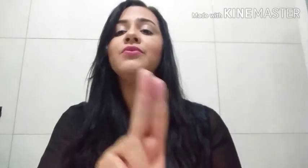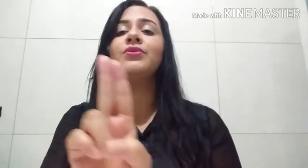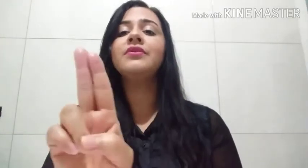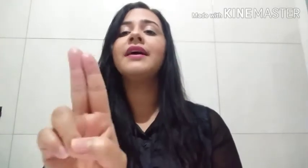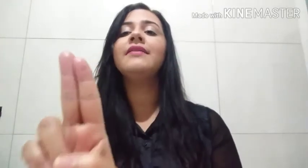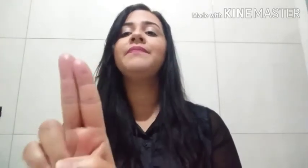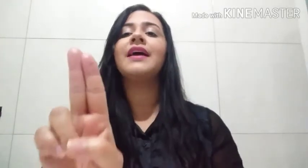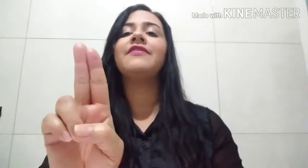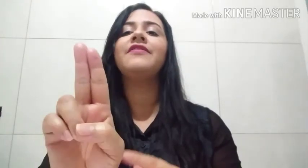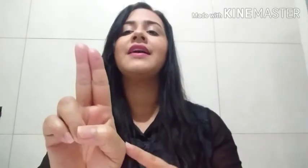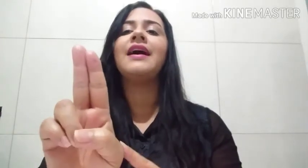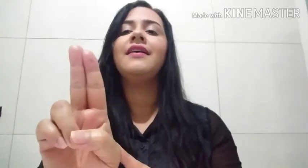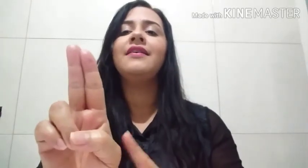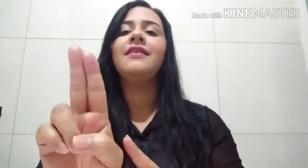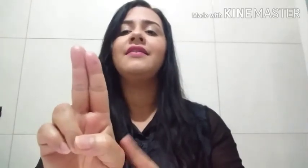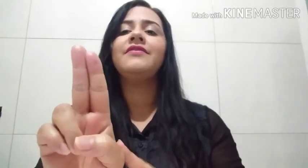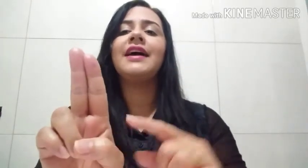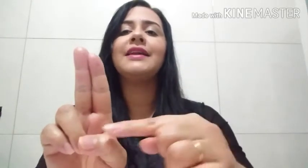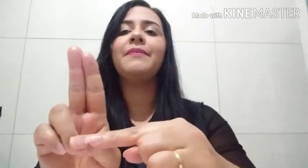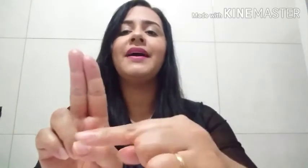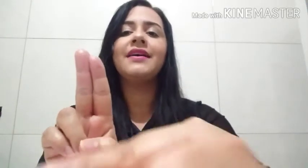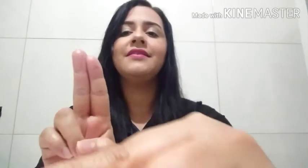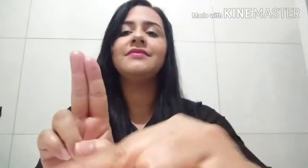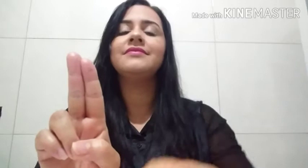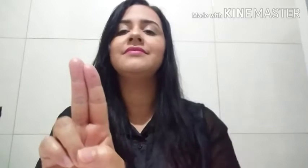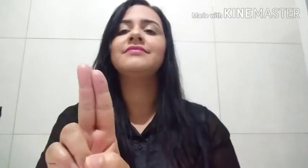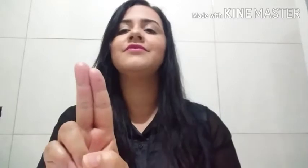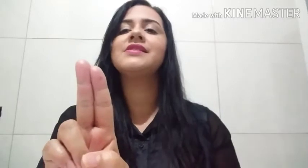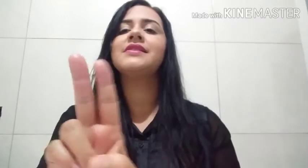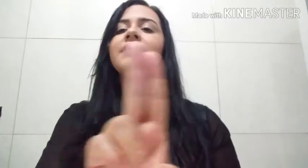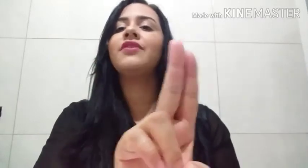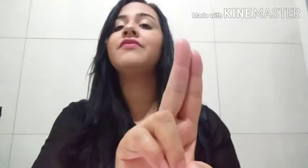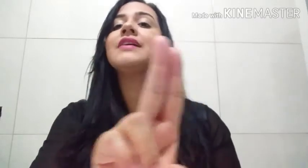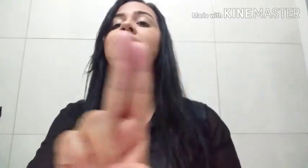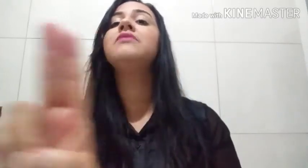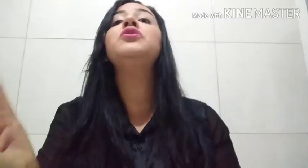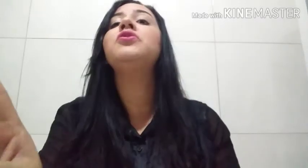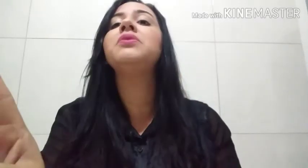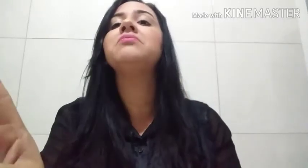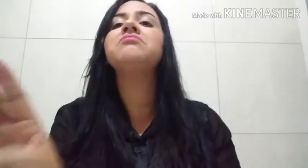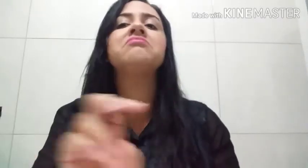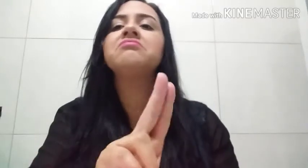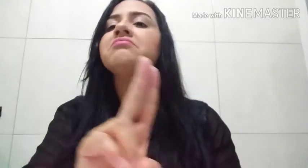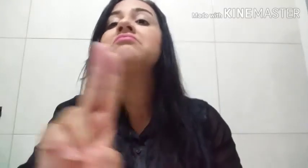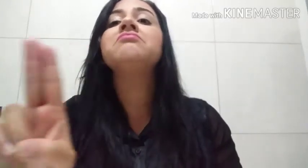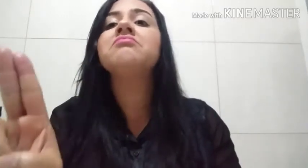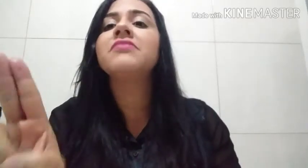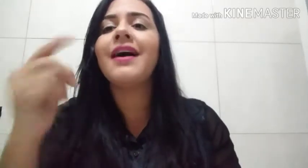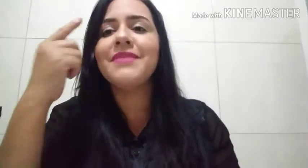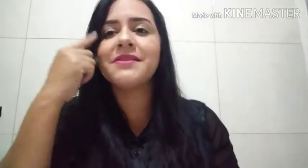mudo, né? Ela vai ficar virada para você, e eu faço, ó, nome. A minha